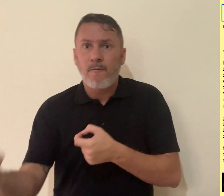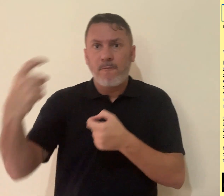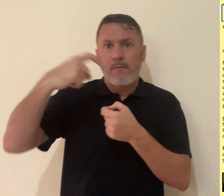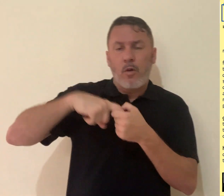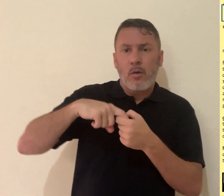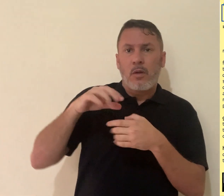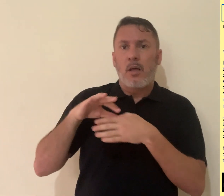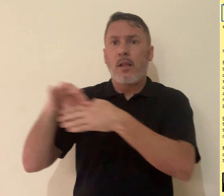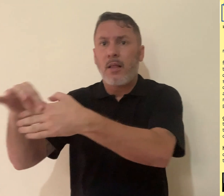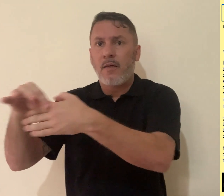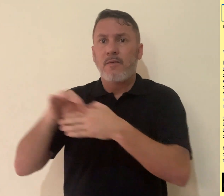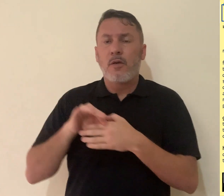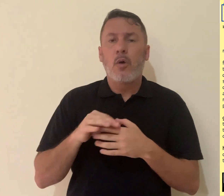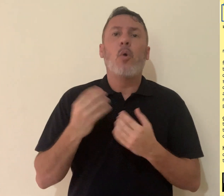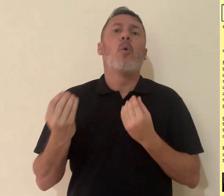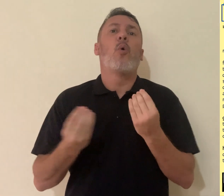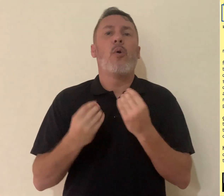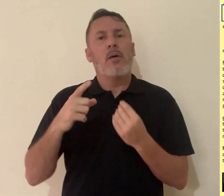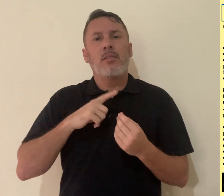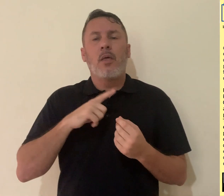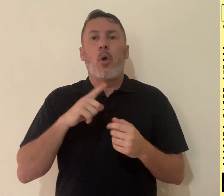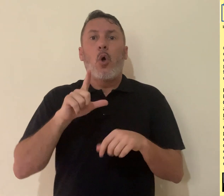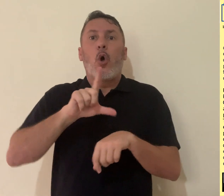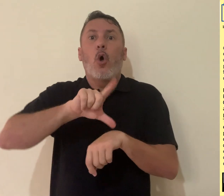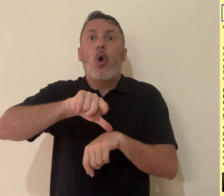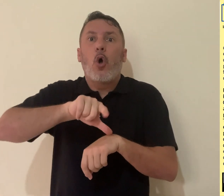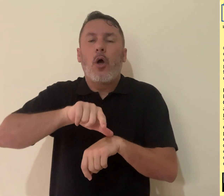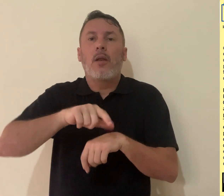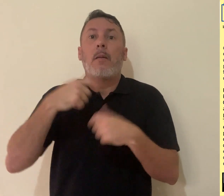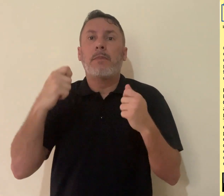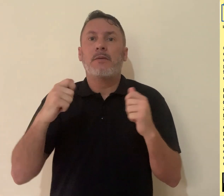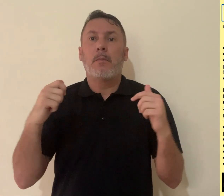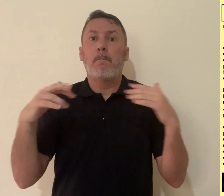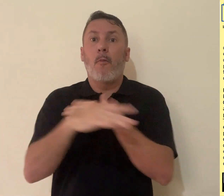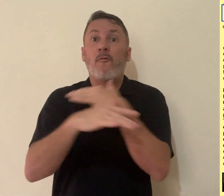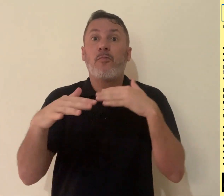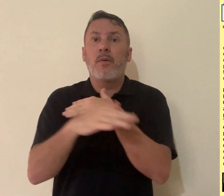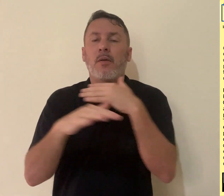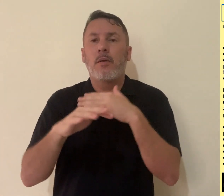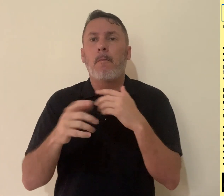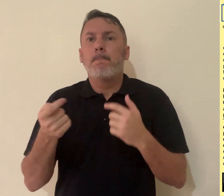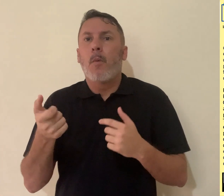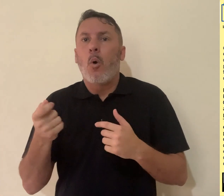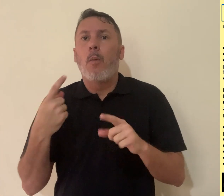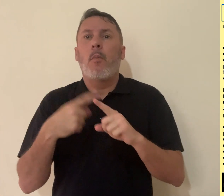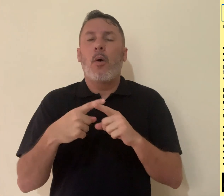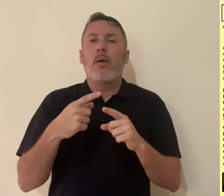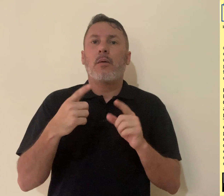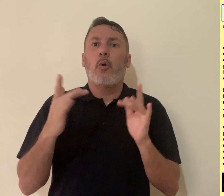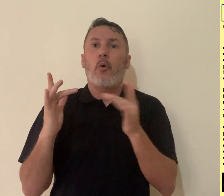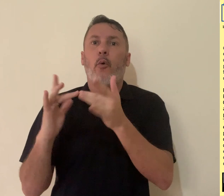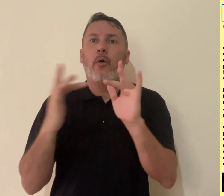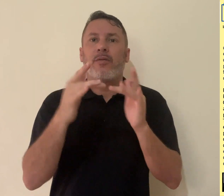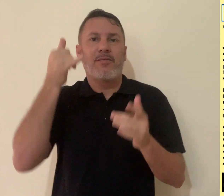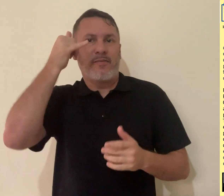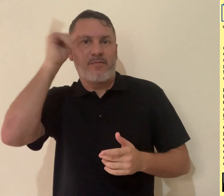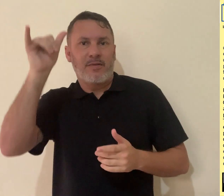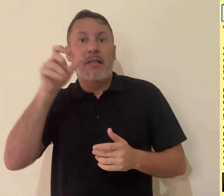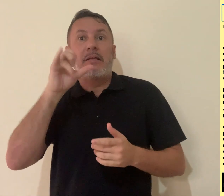trabalhadora ou do trabalhador com deficiência ocorra em horários de menor movimentação de pessoas para evitar a